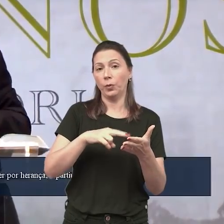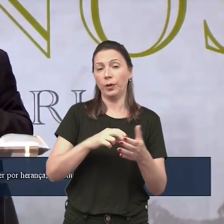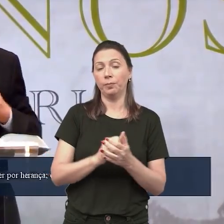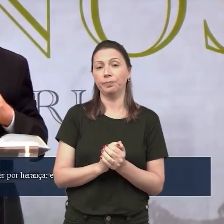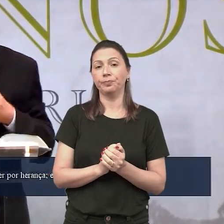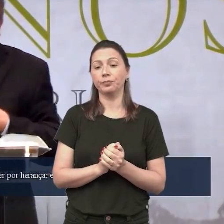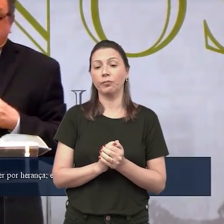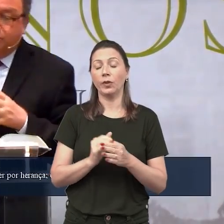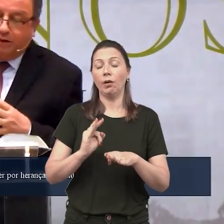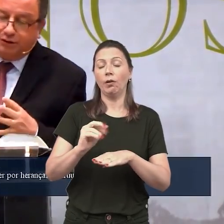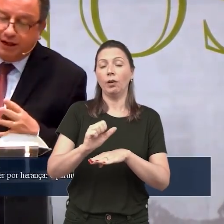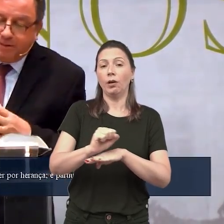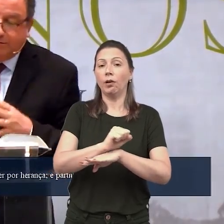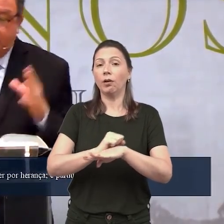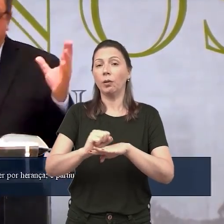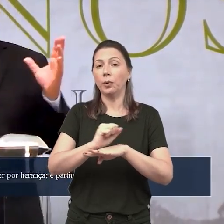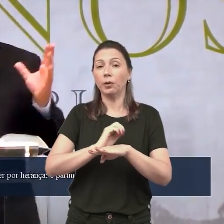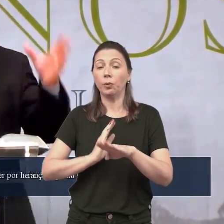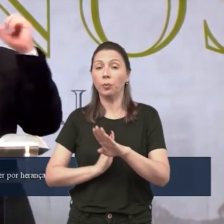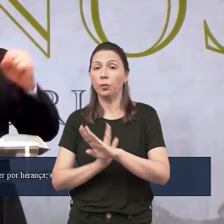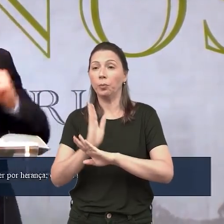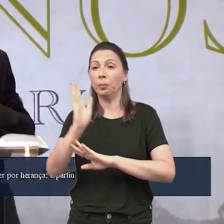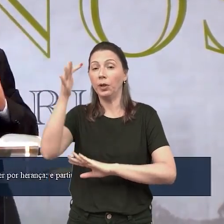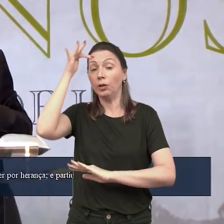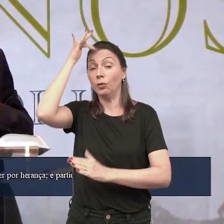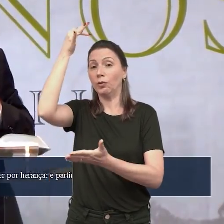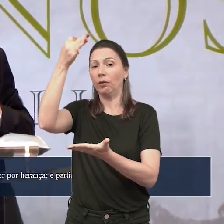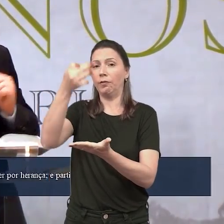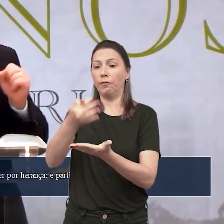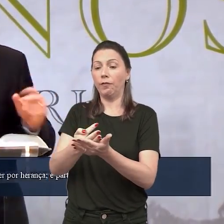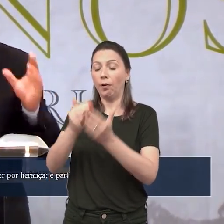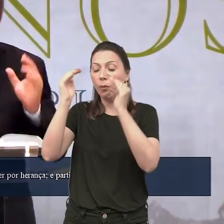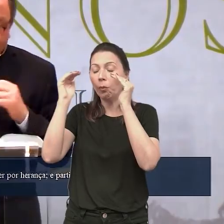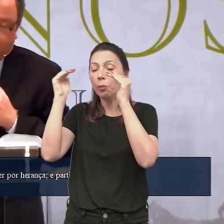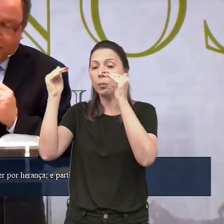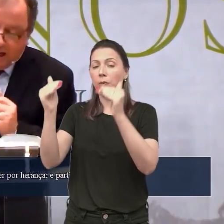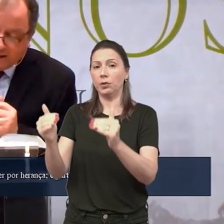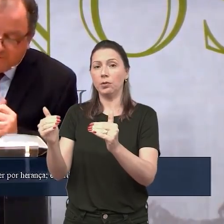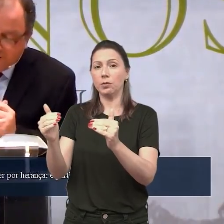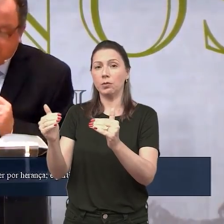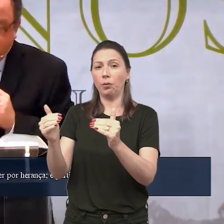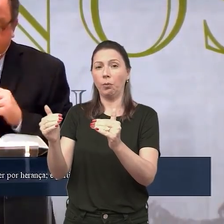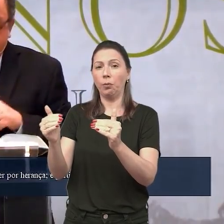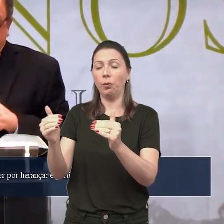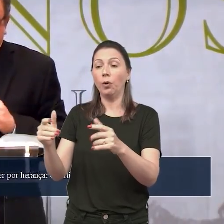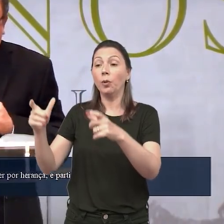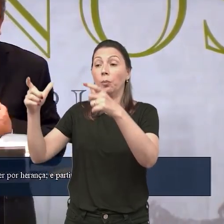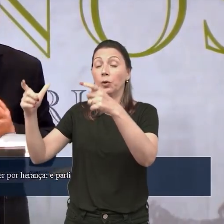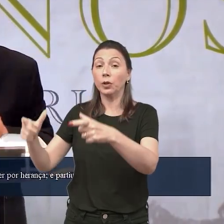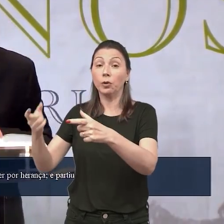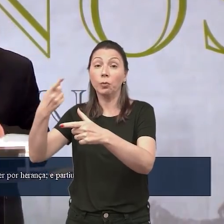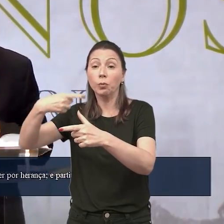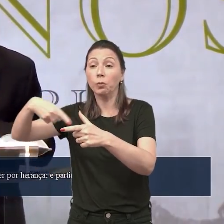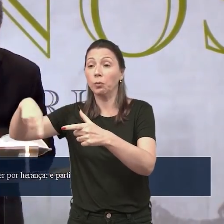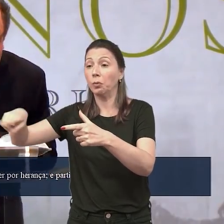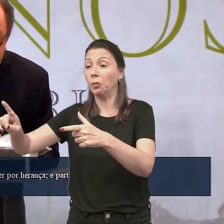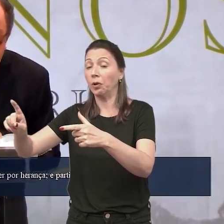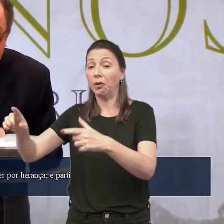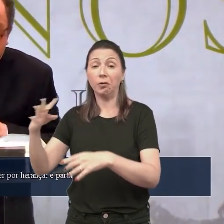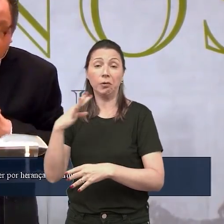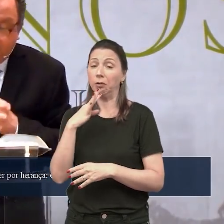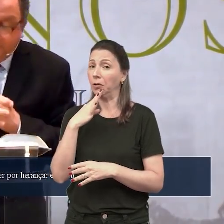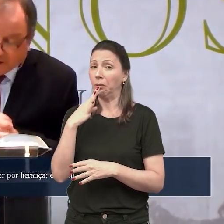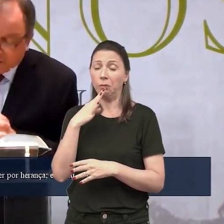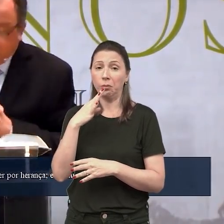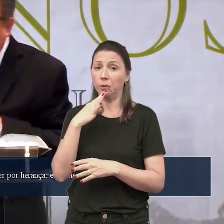fé, Abraão, quando chamado, obedeceu, a fim de ir para um lugar que havia de receber por